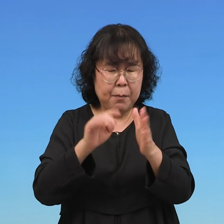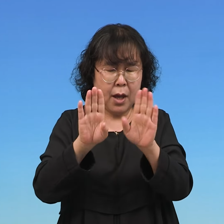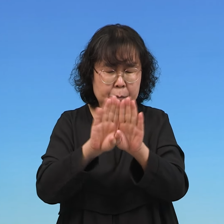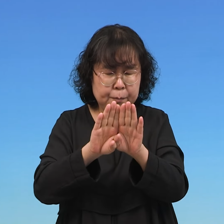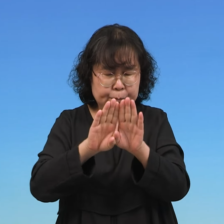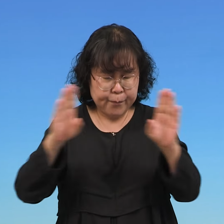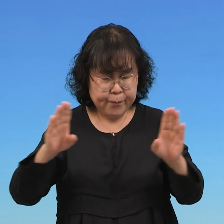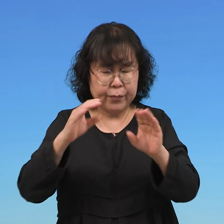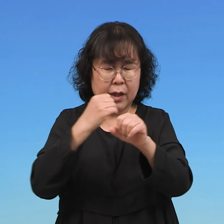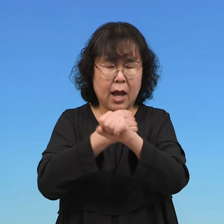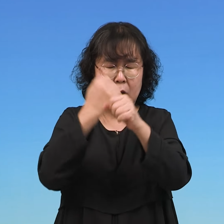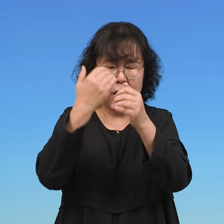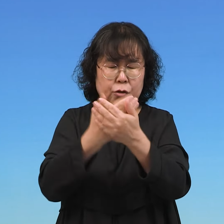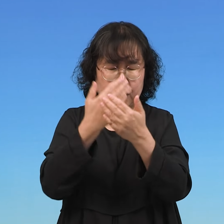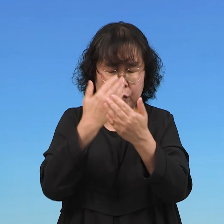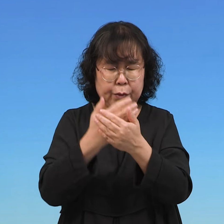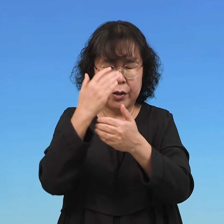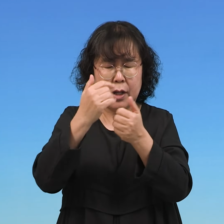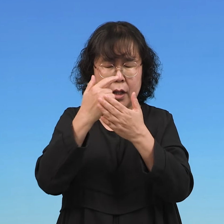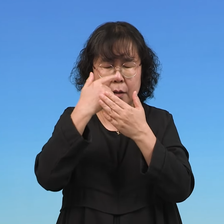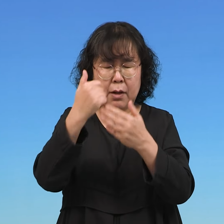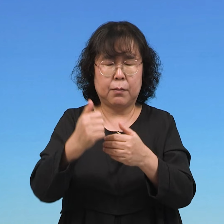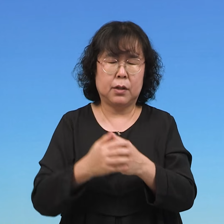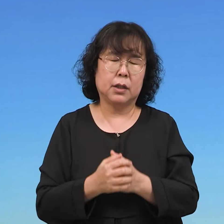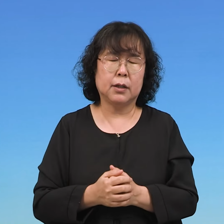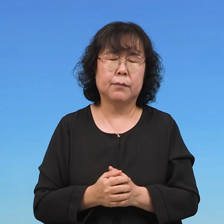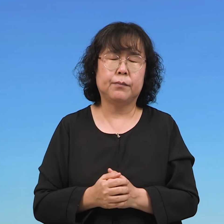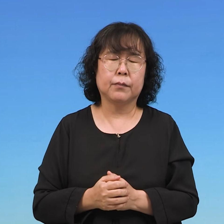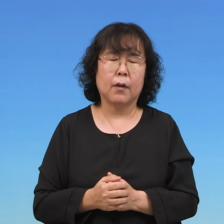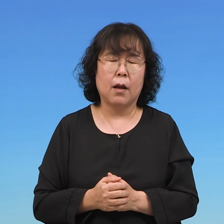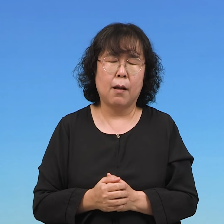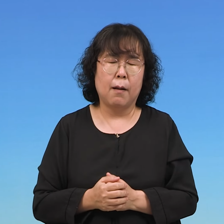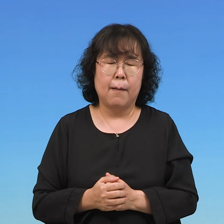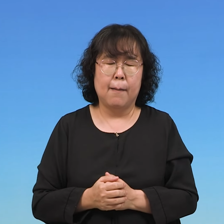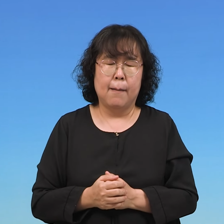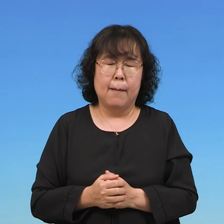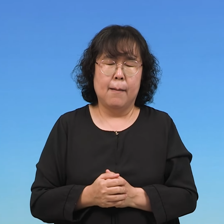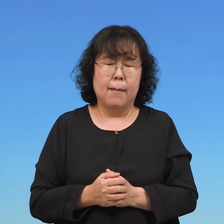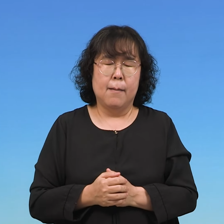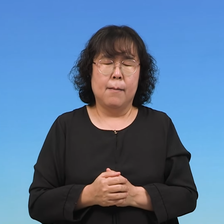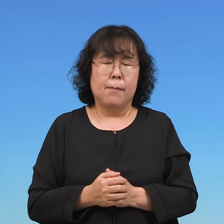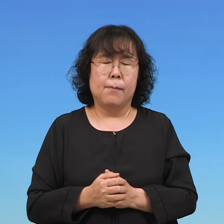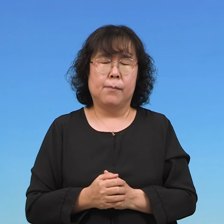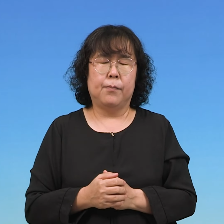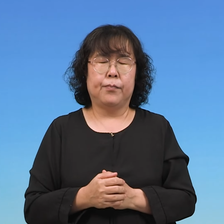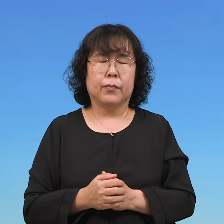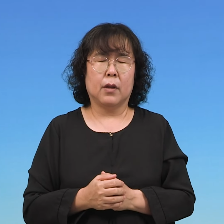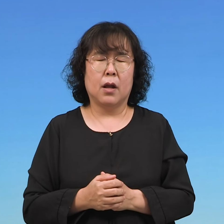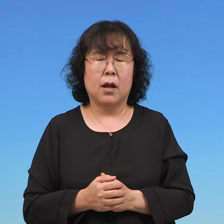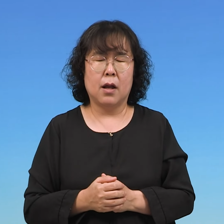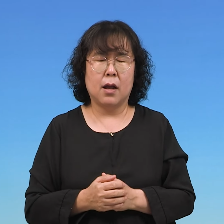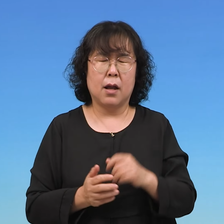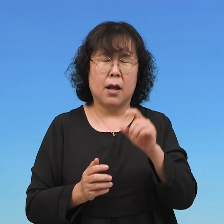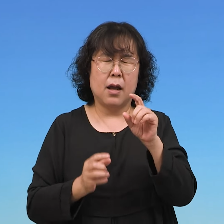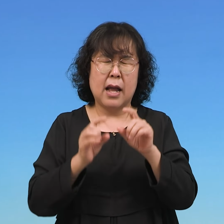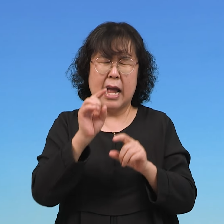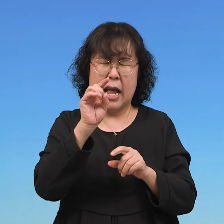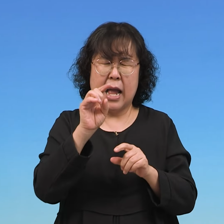영원한 나라를 바라보며 그 복음의 참된 하나님 아버지, 내 가슴 속에 생기는 그들을 행동하며 어머니 아버지가 떠난 적이